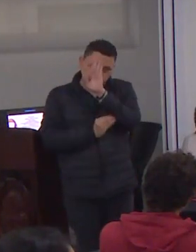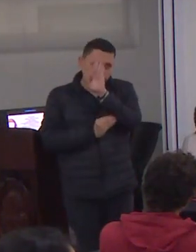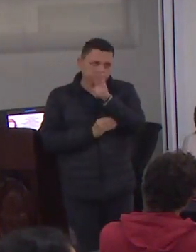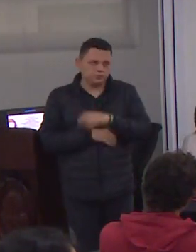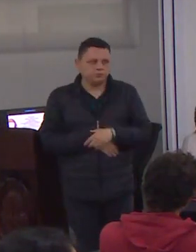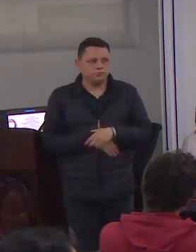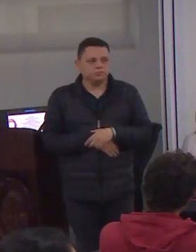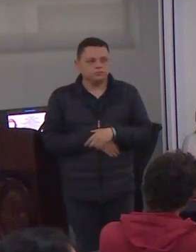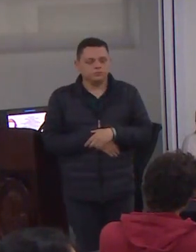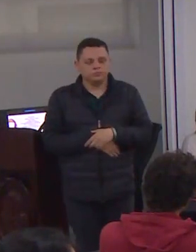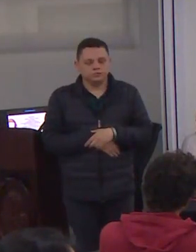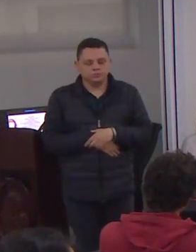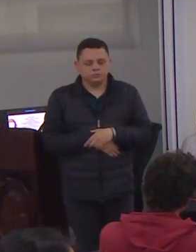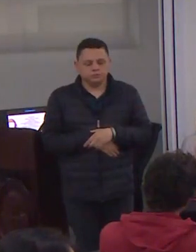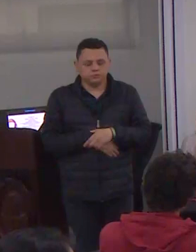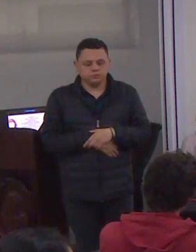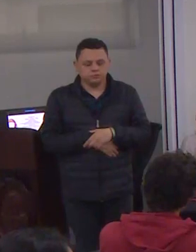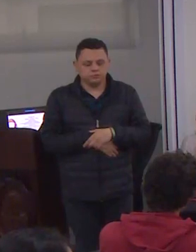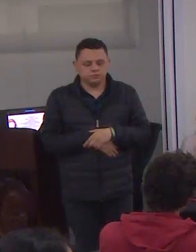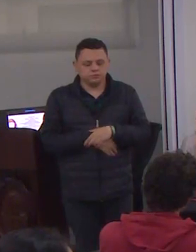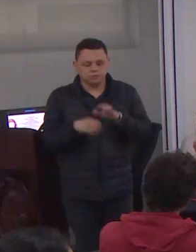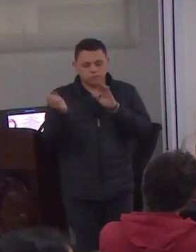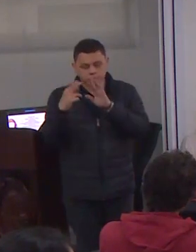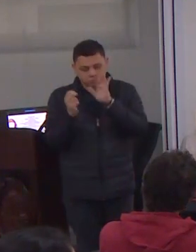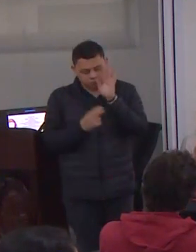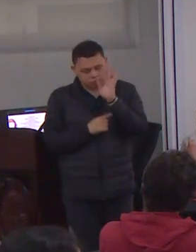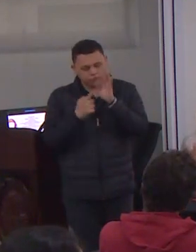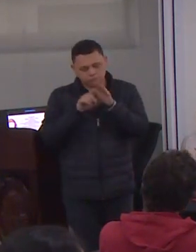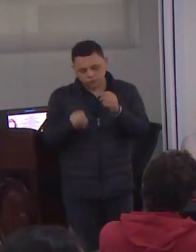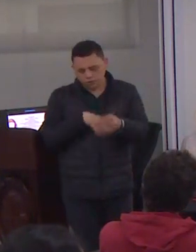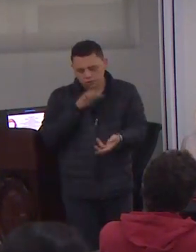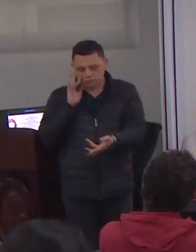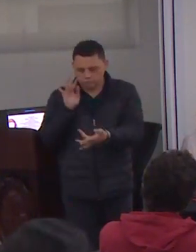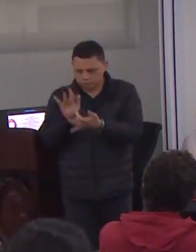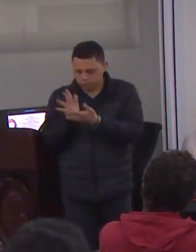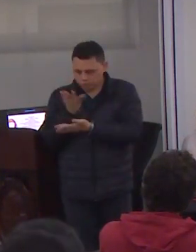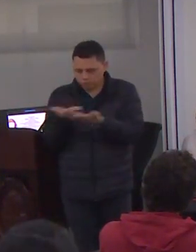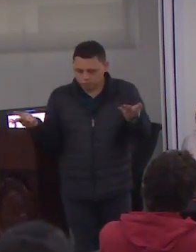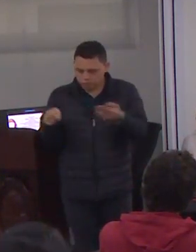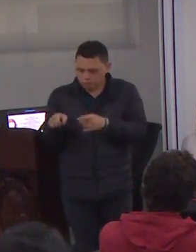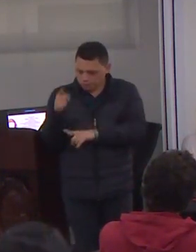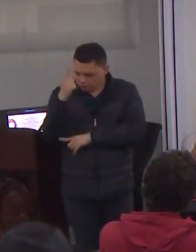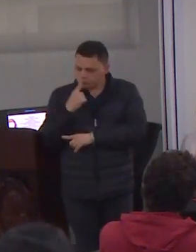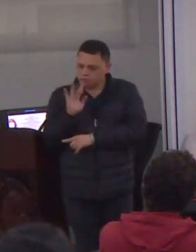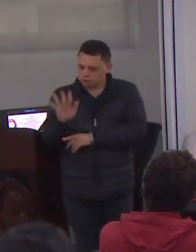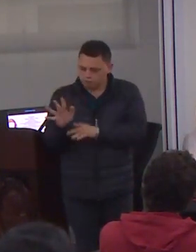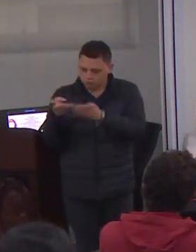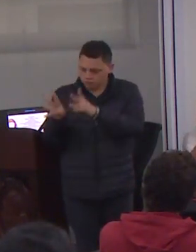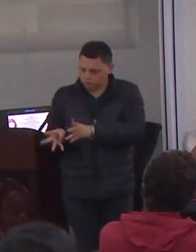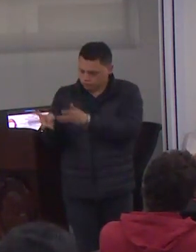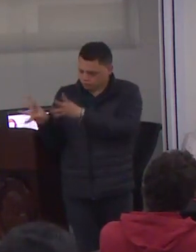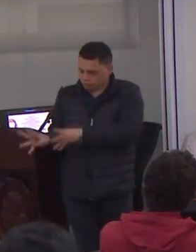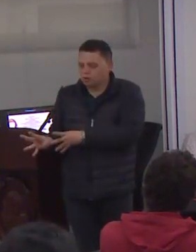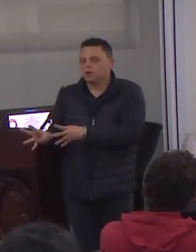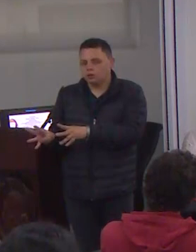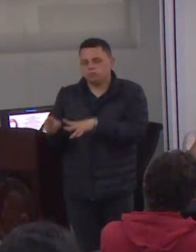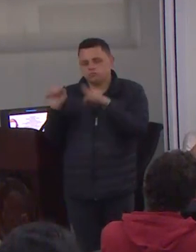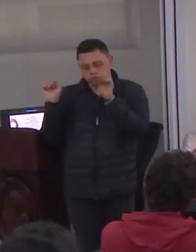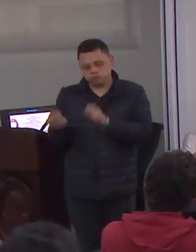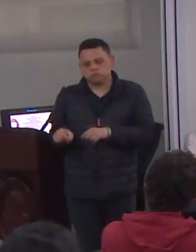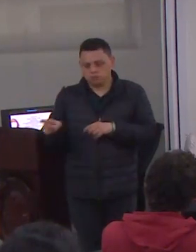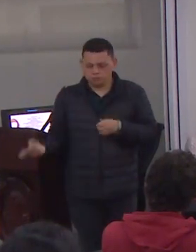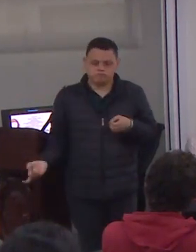que se puede digamos adaptar a algunos perfiles de nuestros muchachos que también tomarían